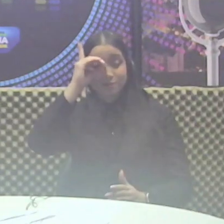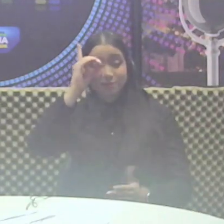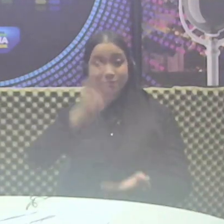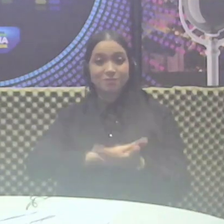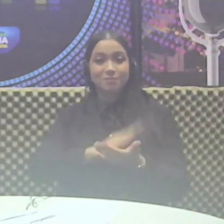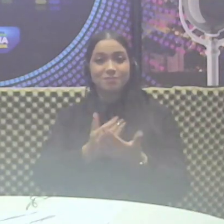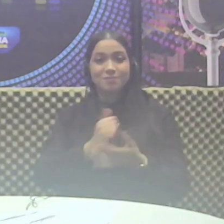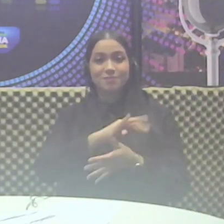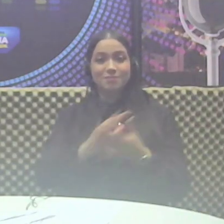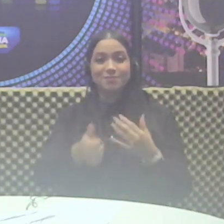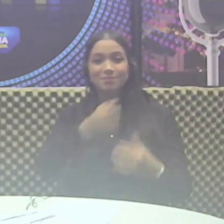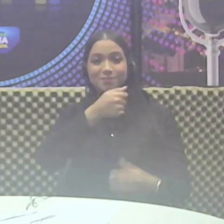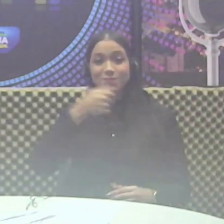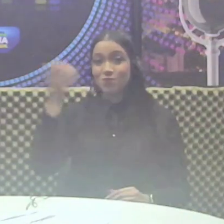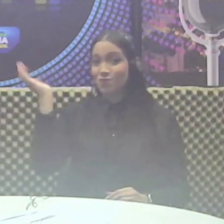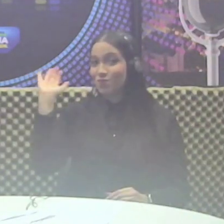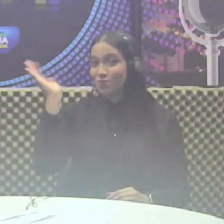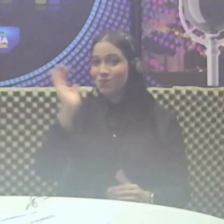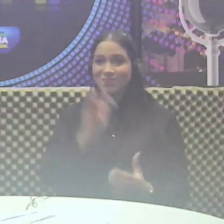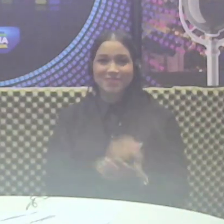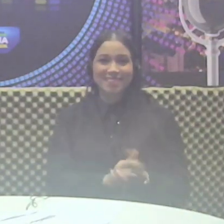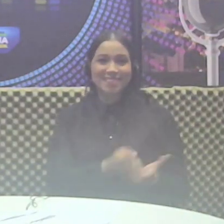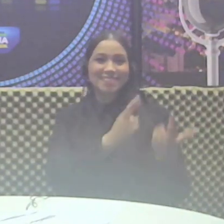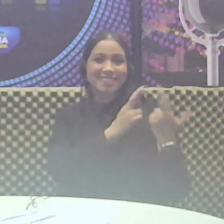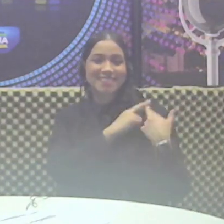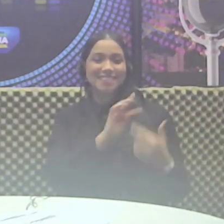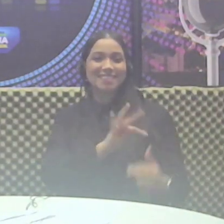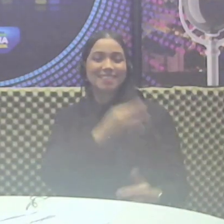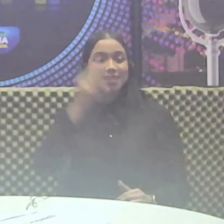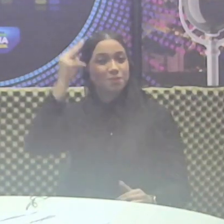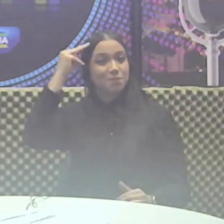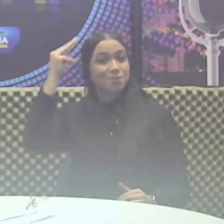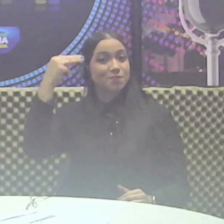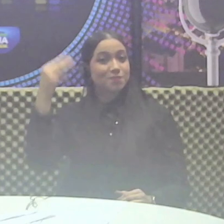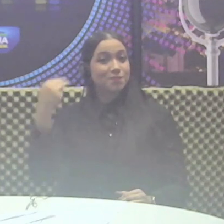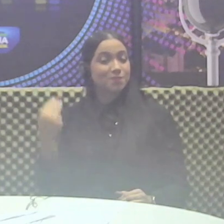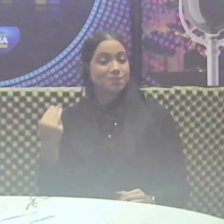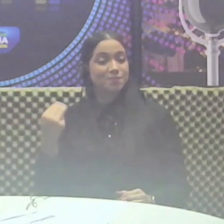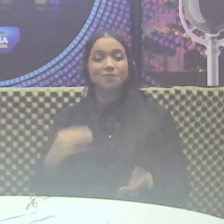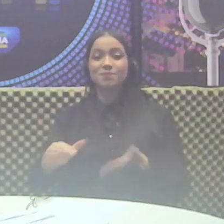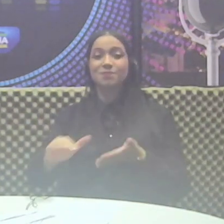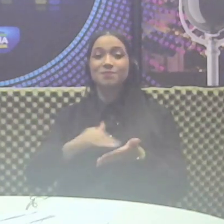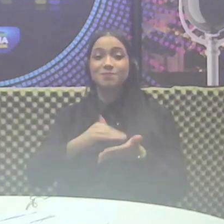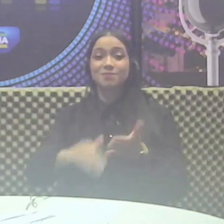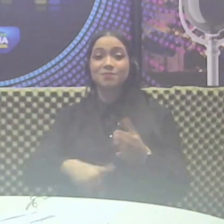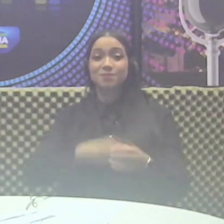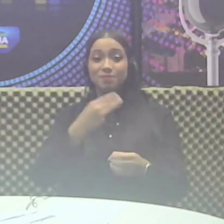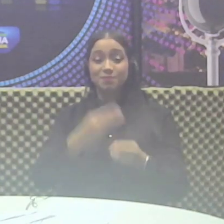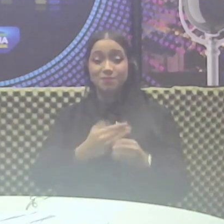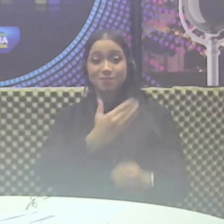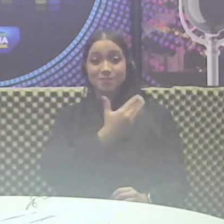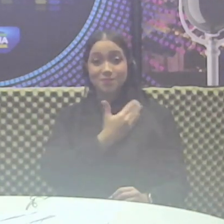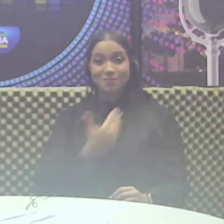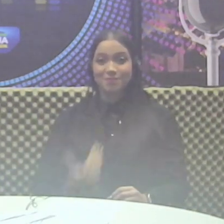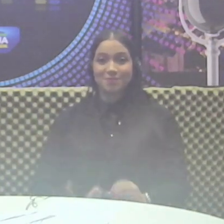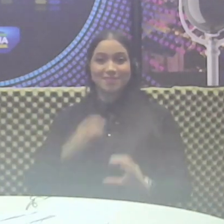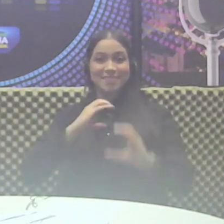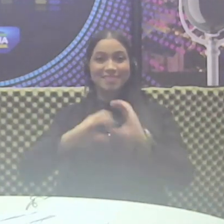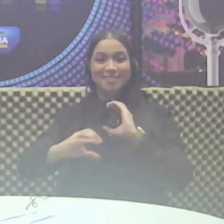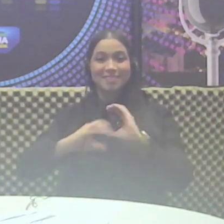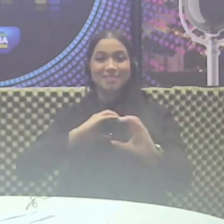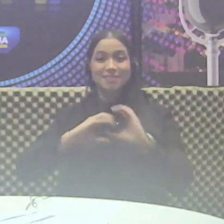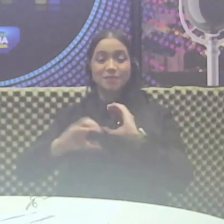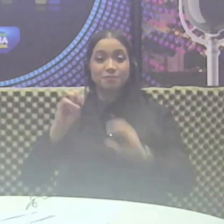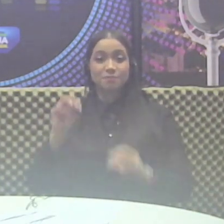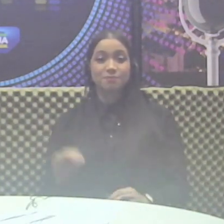Aires. Tradução em Libras, Amanda Valentim. Responsável técnico, Matheus Queiroz. Secretário Municipal de Governo